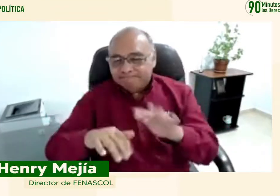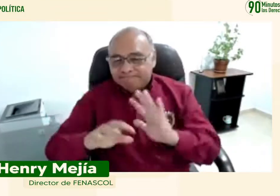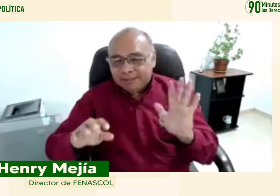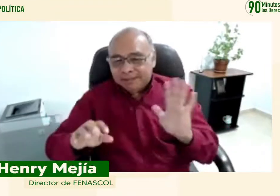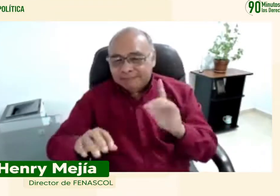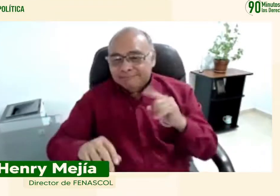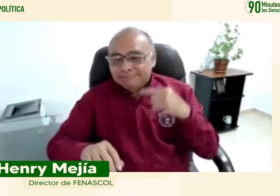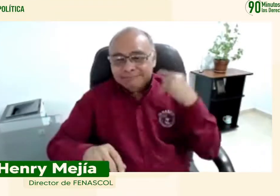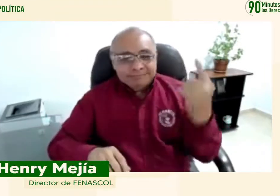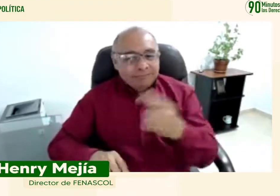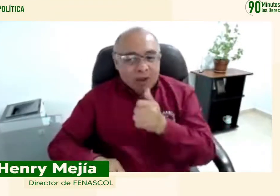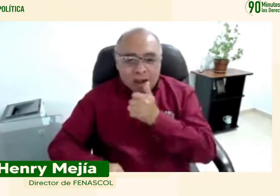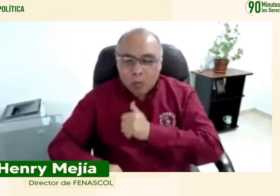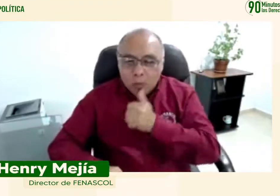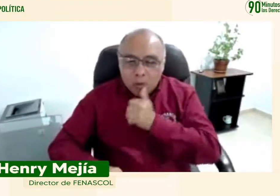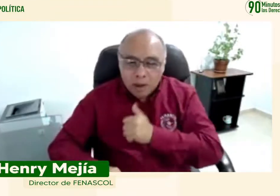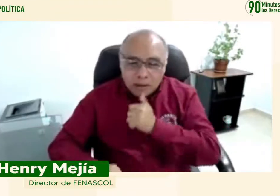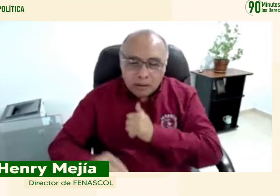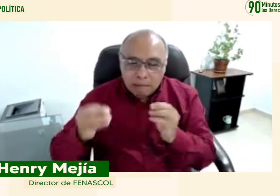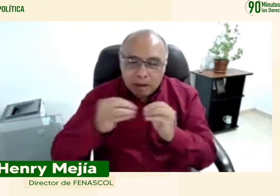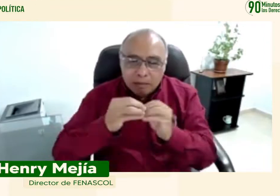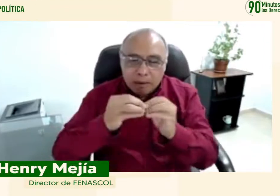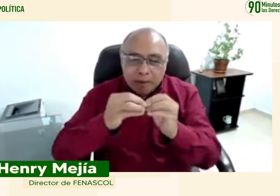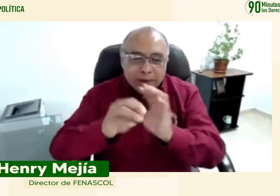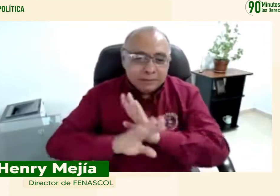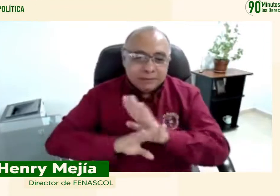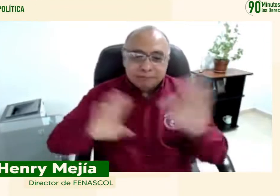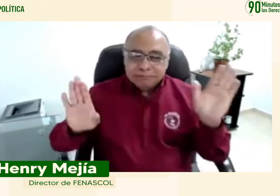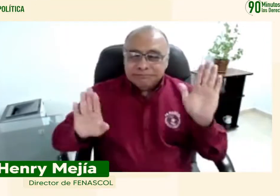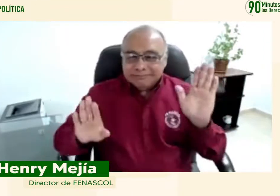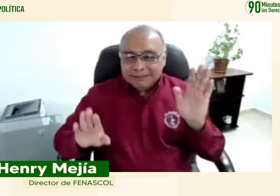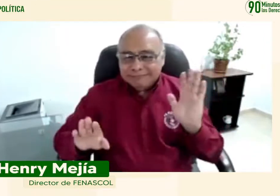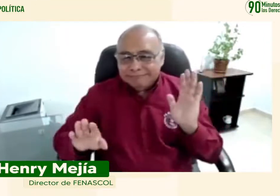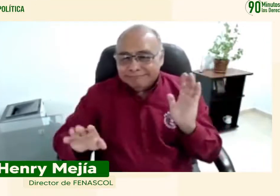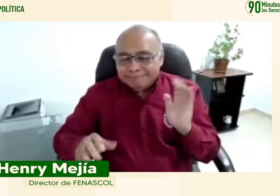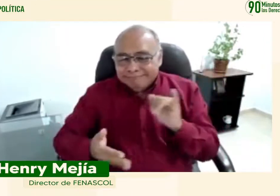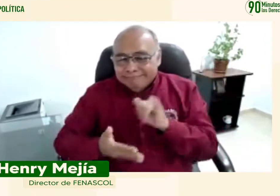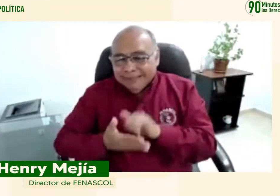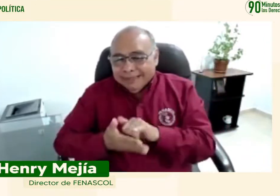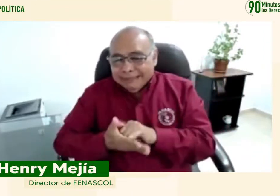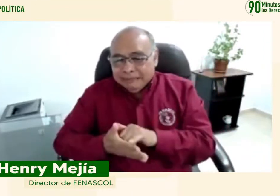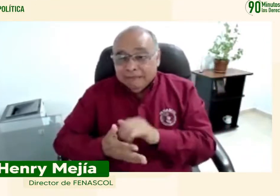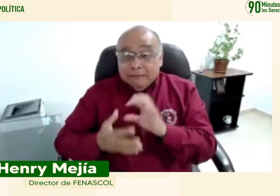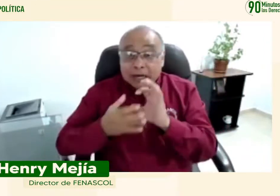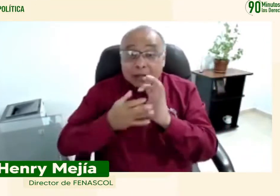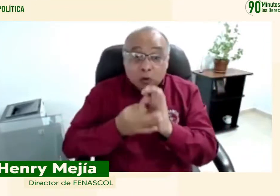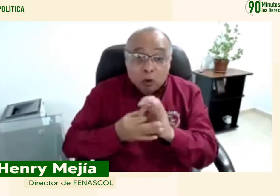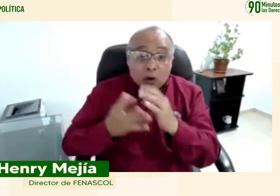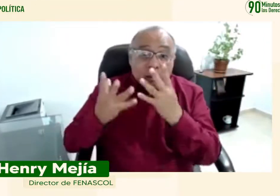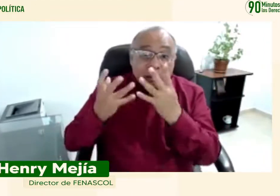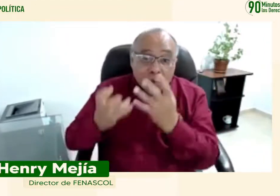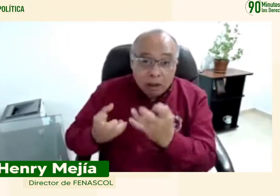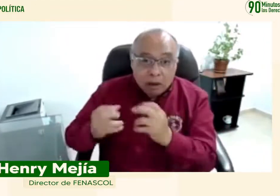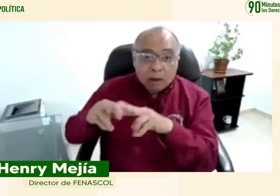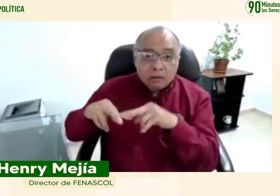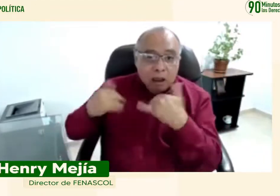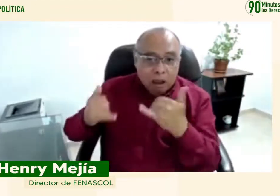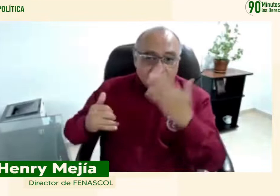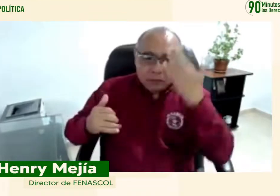y ojalá que nos podamos encontrar en este espacio ya no aguantamos más no podemos dar más espera y cenas con